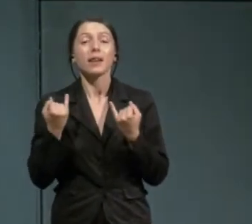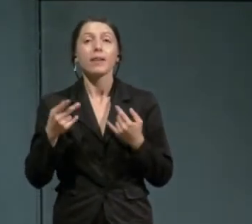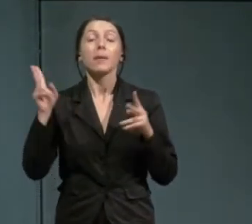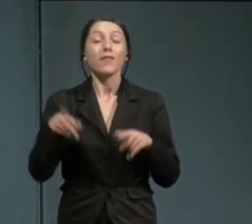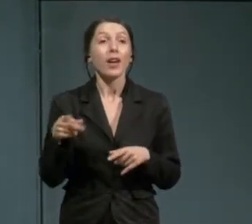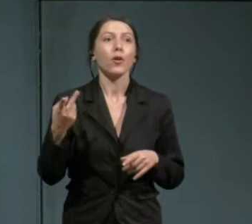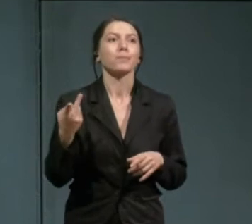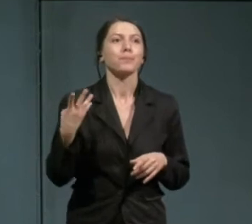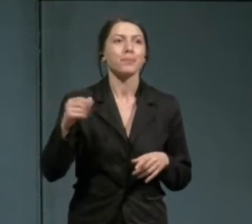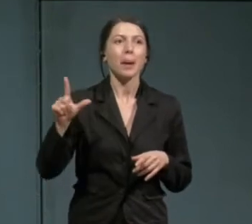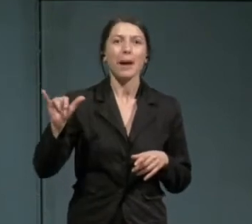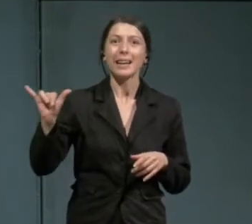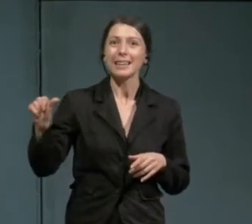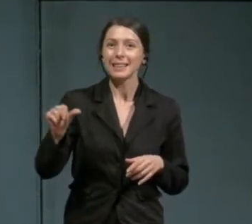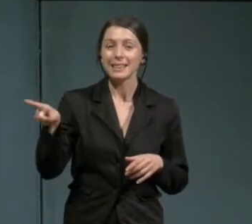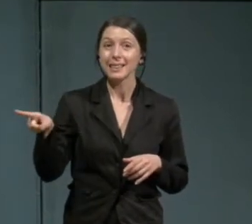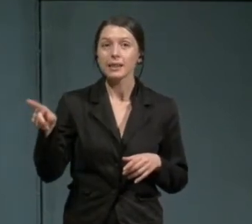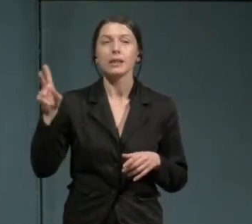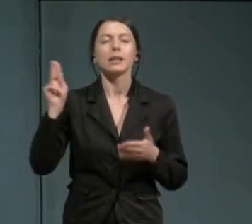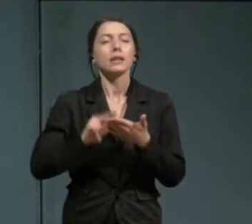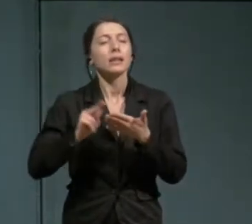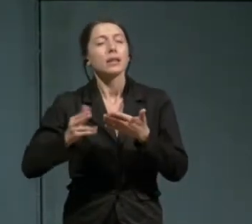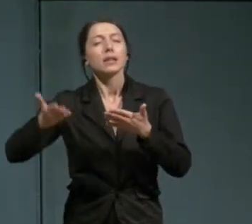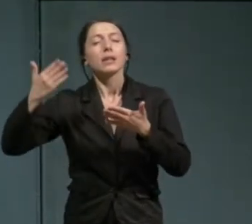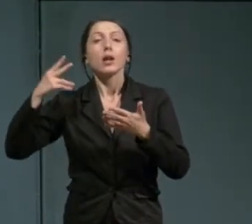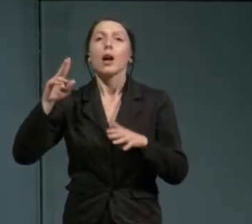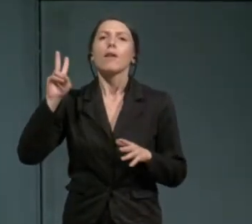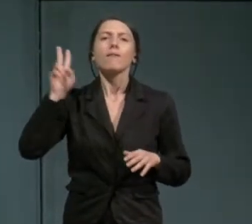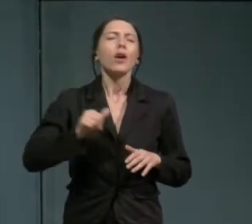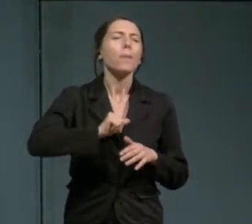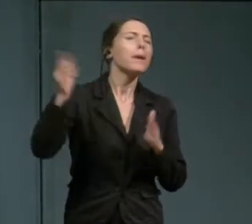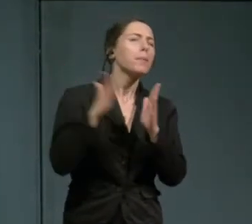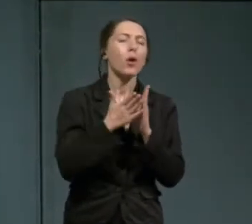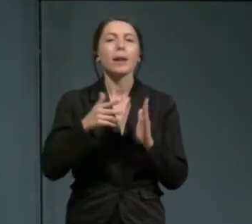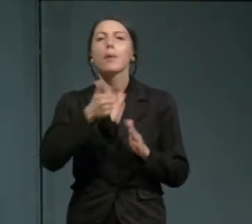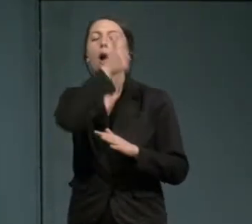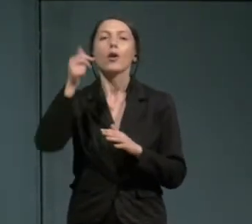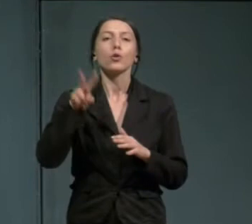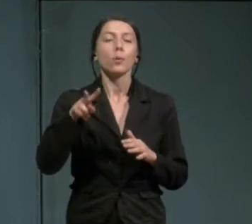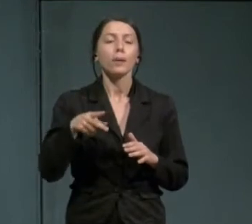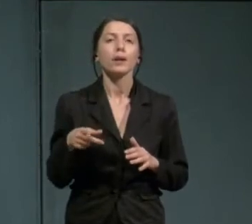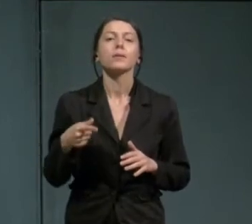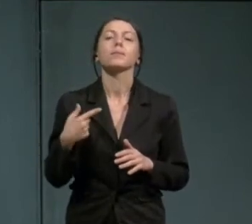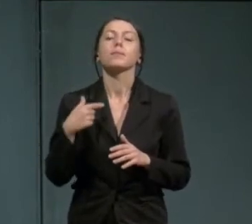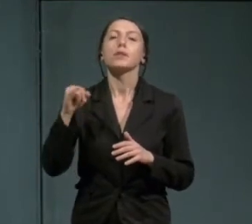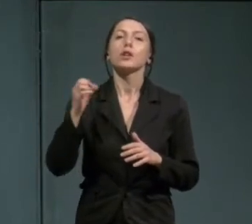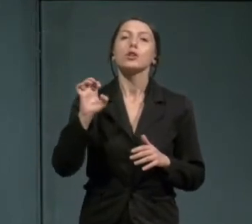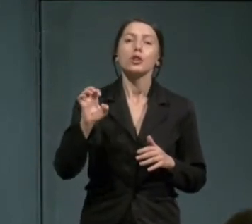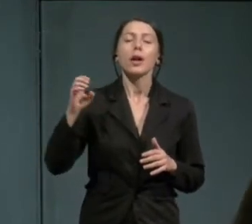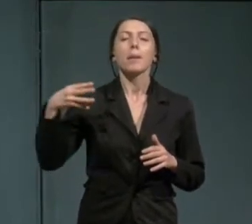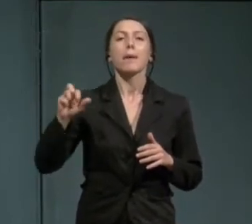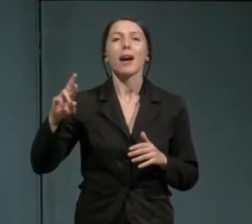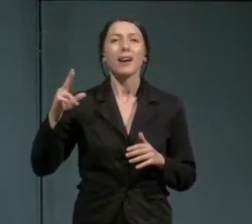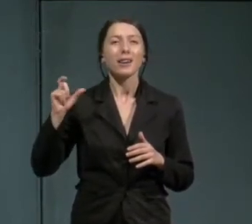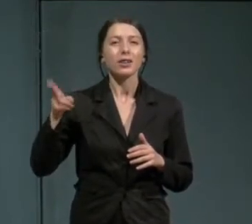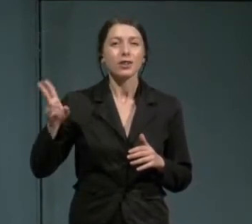scrivere parecchio tempo prima il suo primo romanzo addirittura del 2000 e titolare de march susan sell the train e a